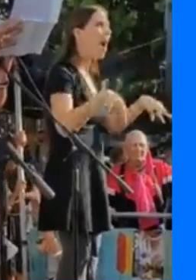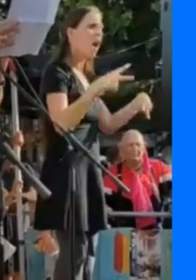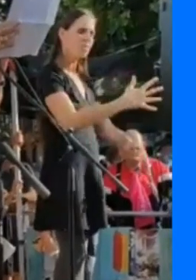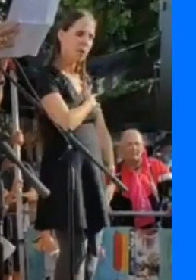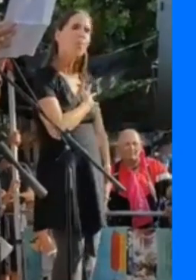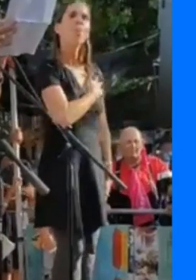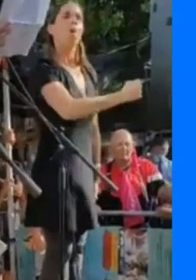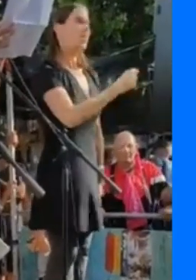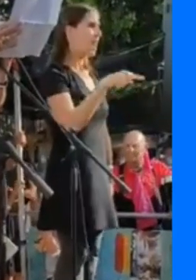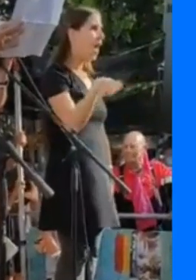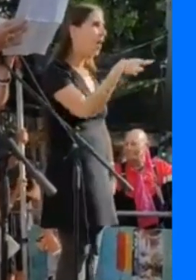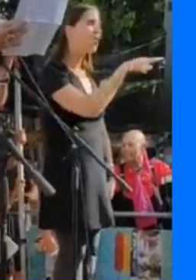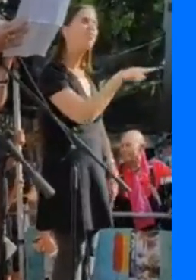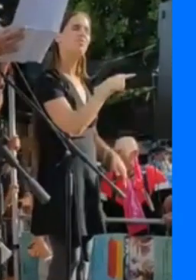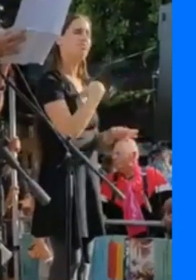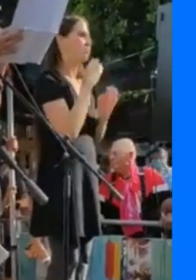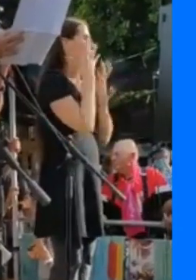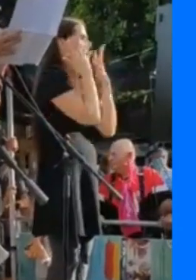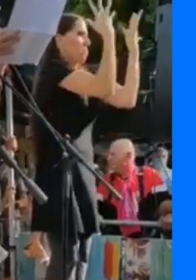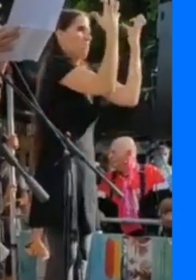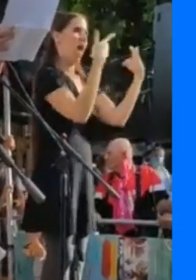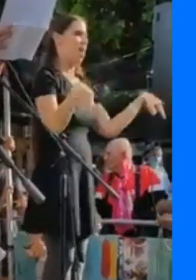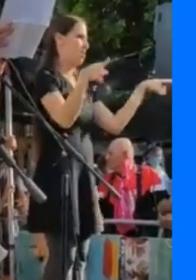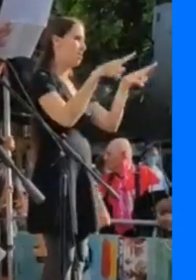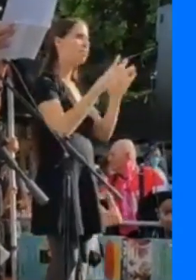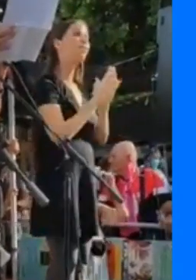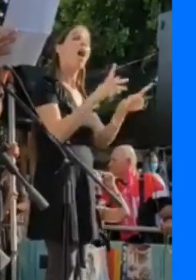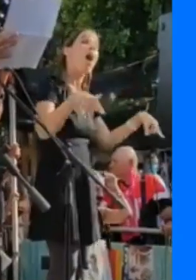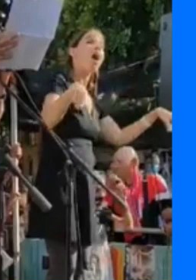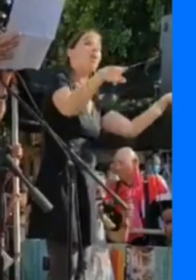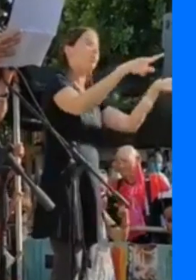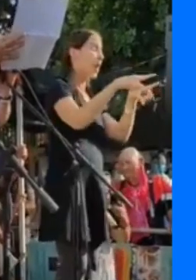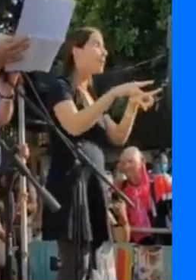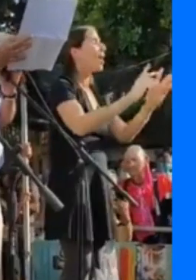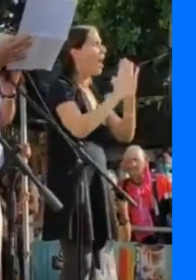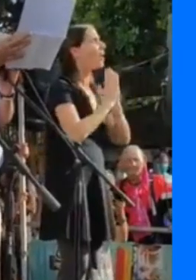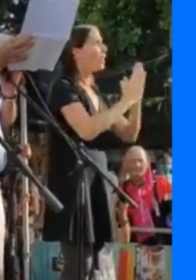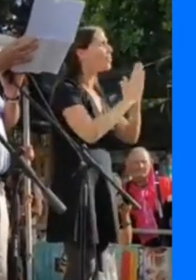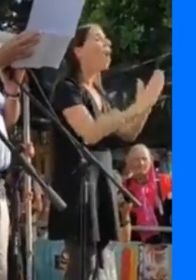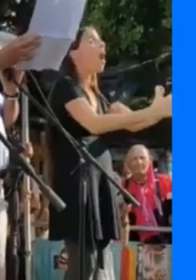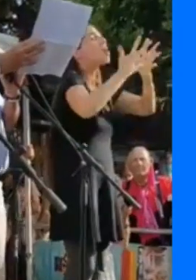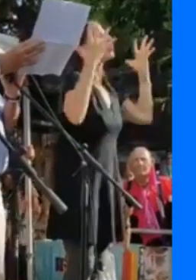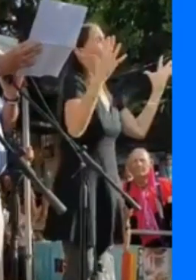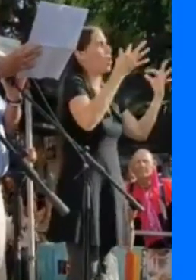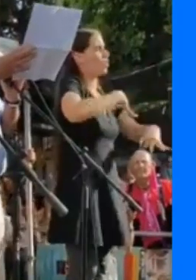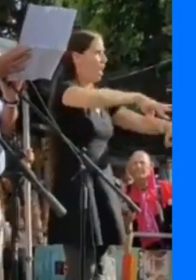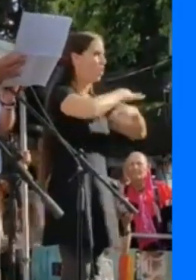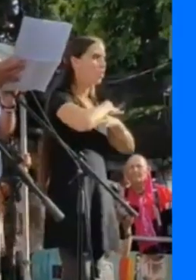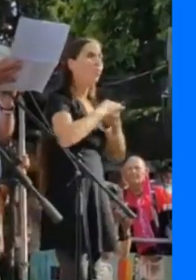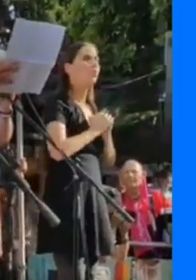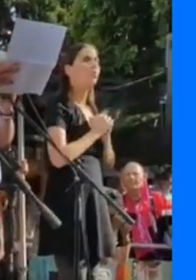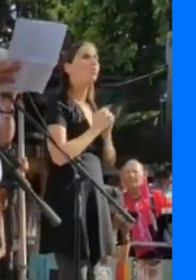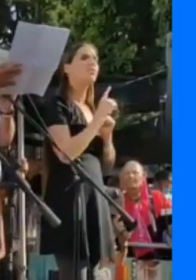באומץ לב מעורר הערצה. אתם התקווה הגדולה שלנו,